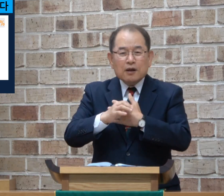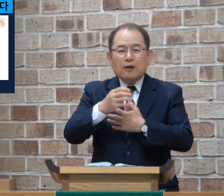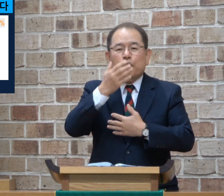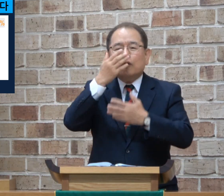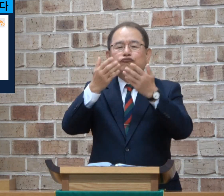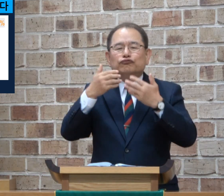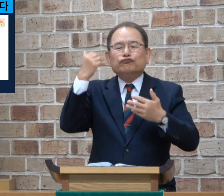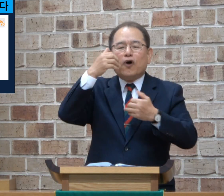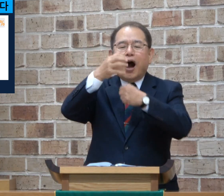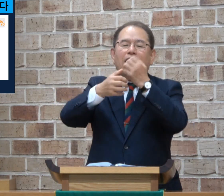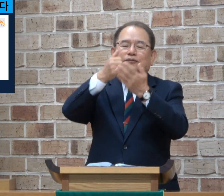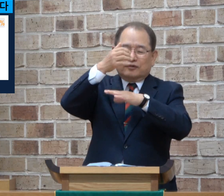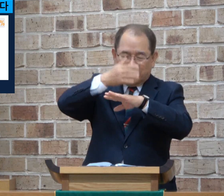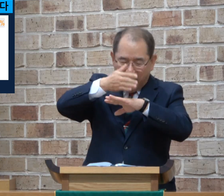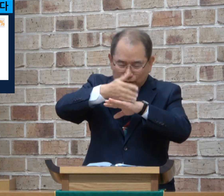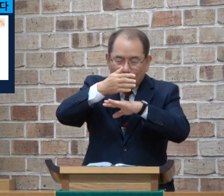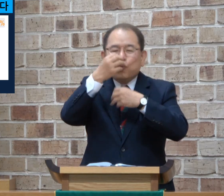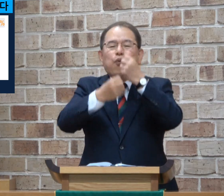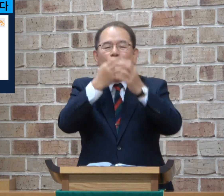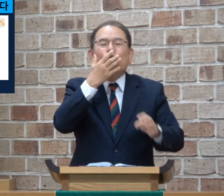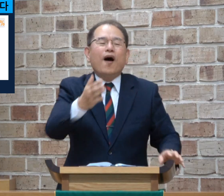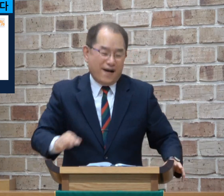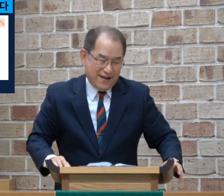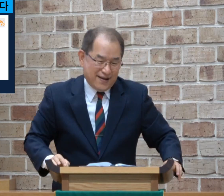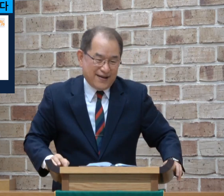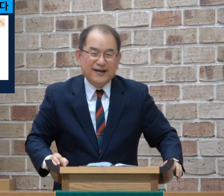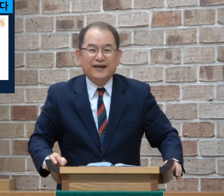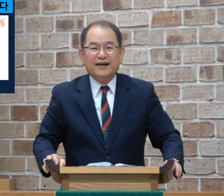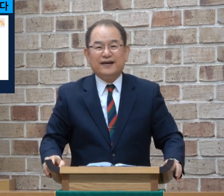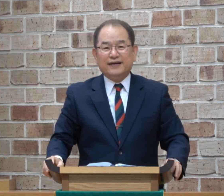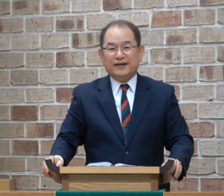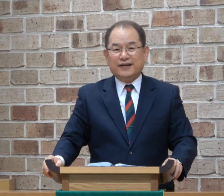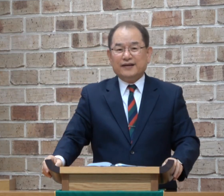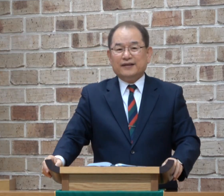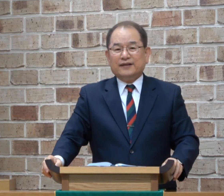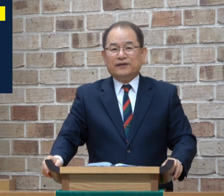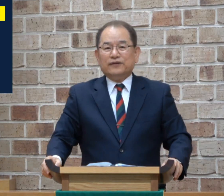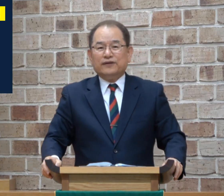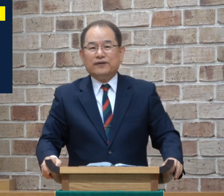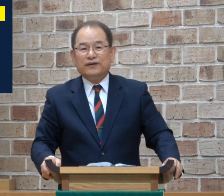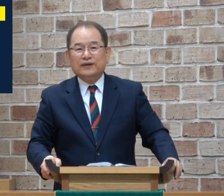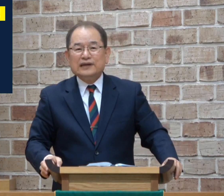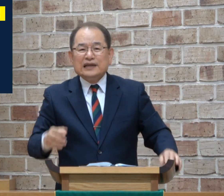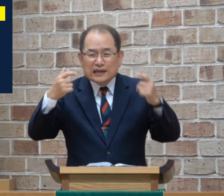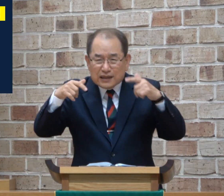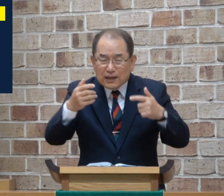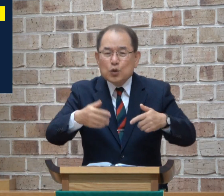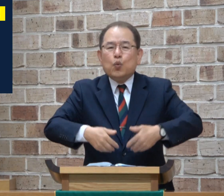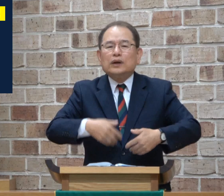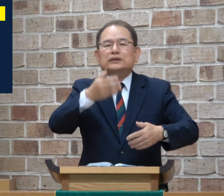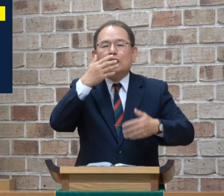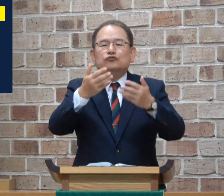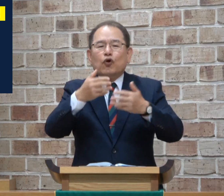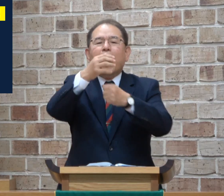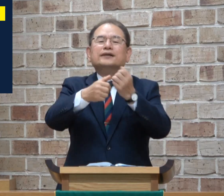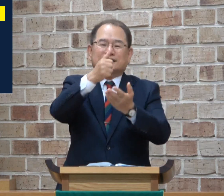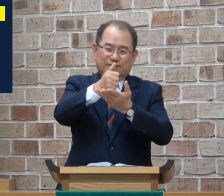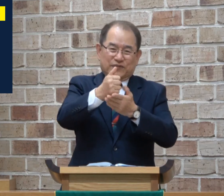음식에 하나님께 감사하는 고백을 할 것입니다. 일용할 양식을 주신 하나님. 시편